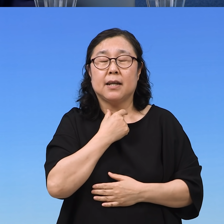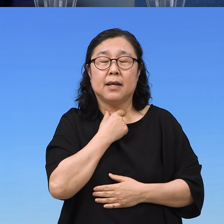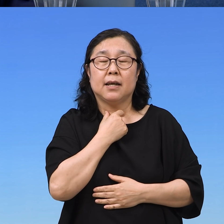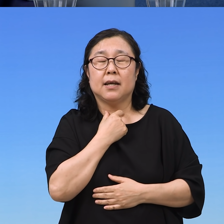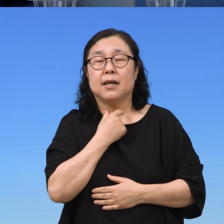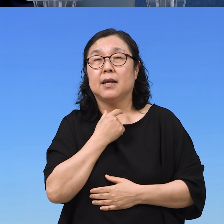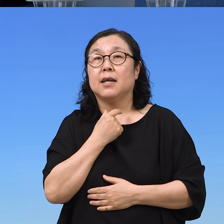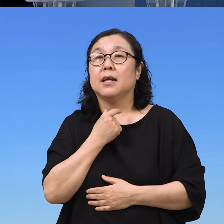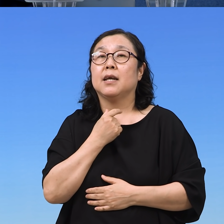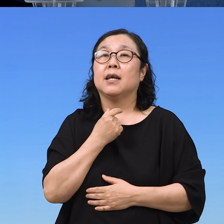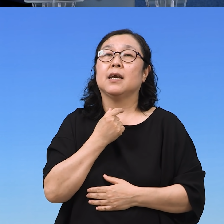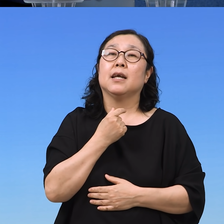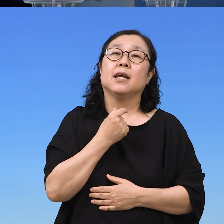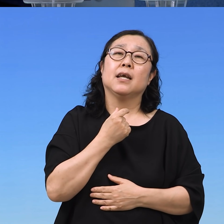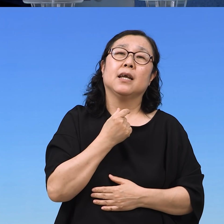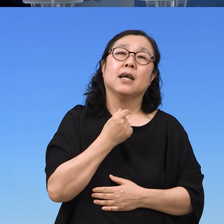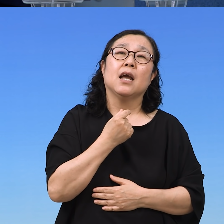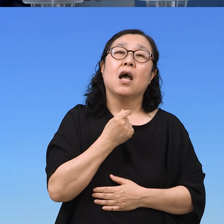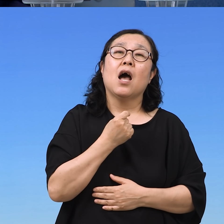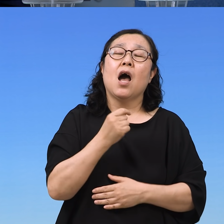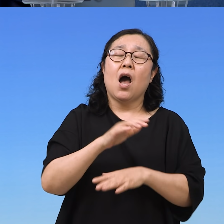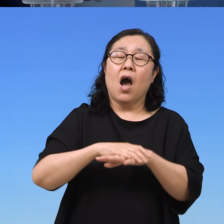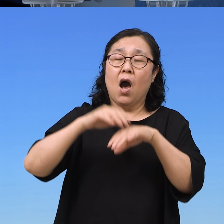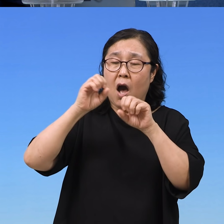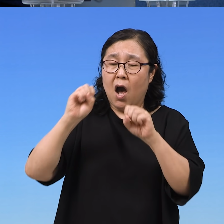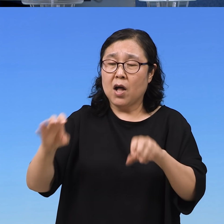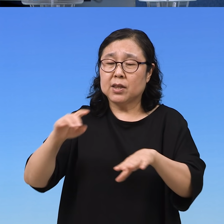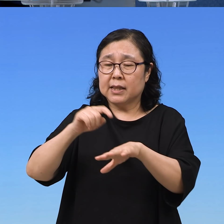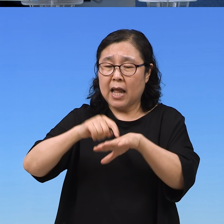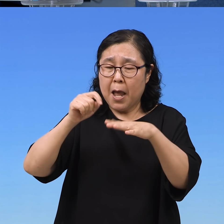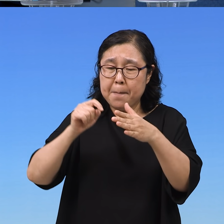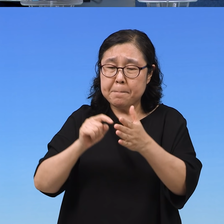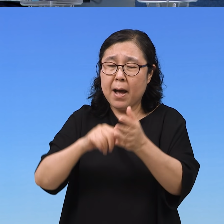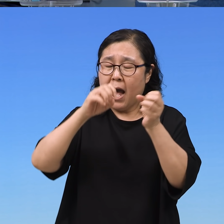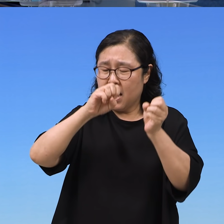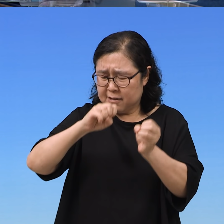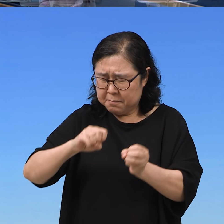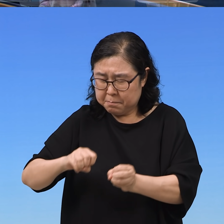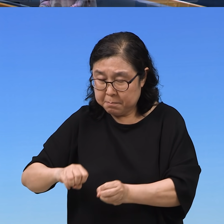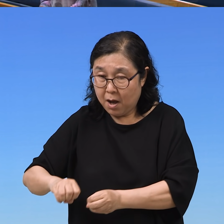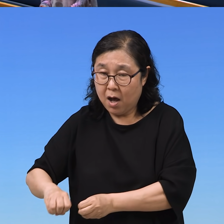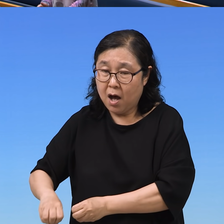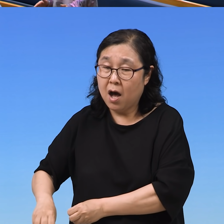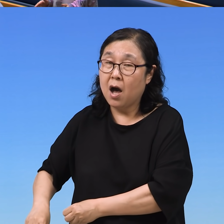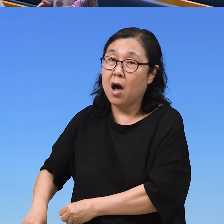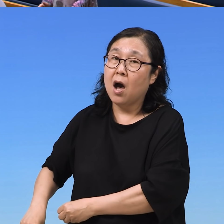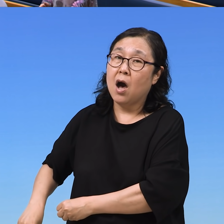그 주님 제대로 섬기기 원합니다. 그래서 헛된 마음 버리고